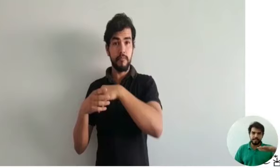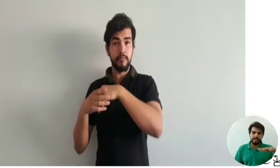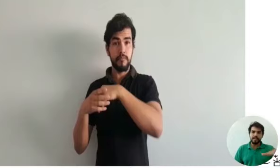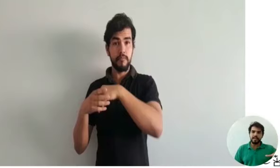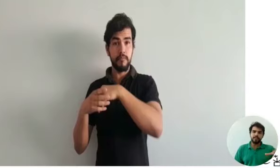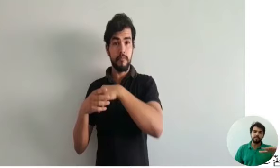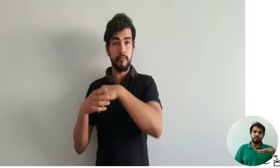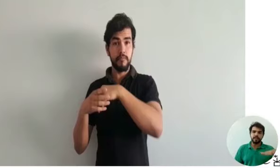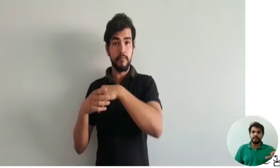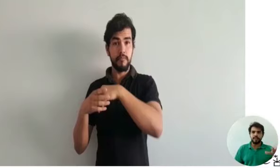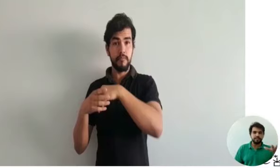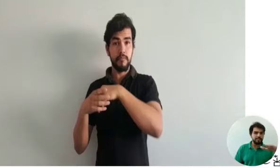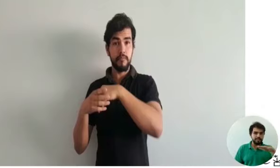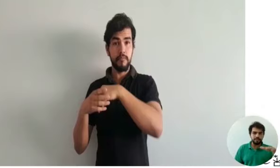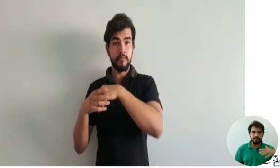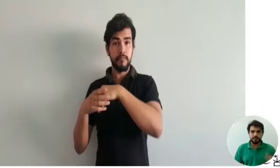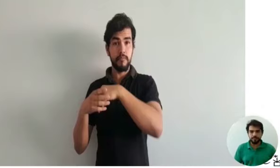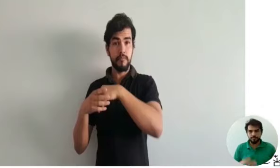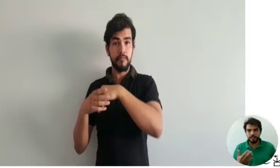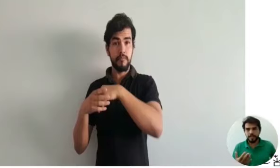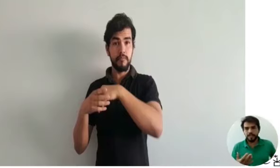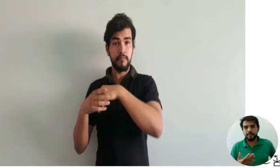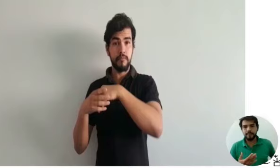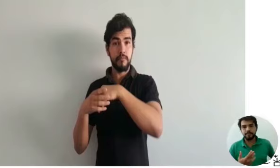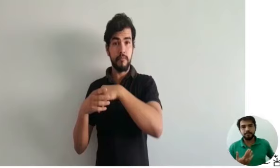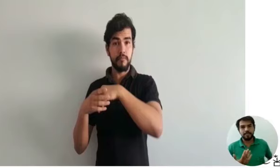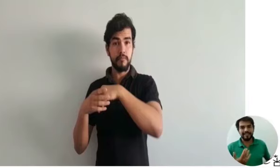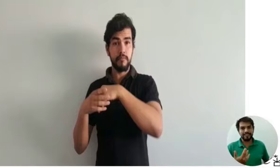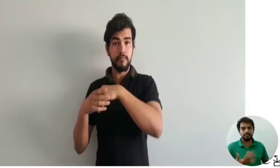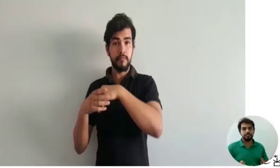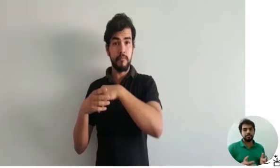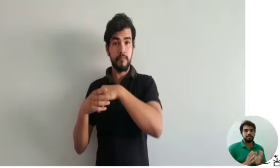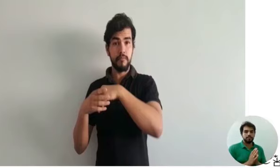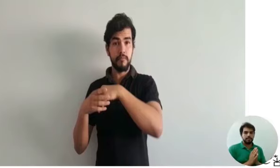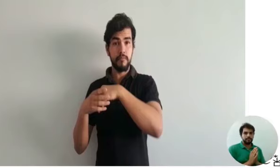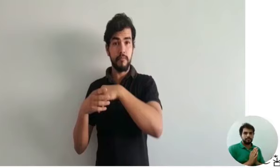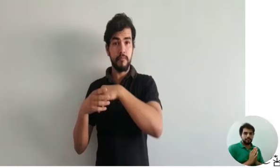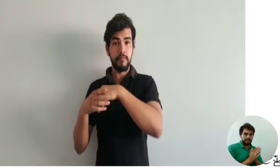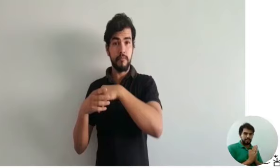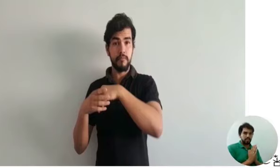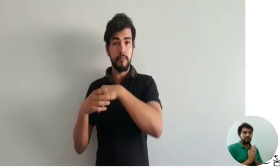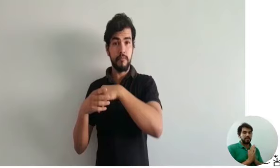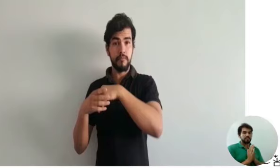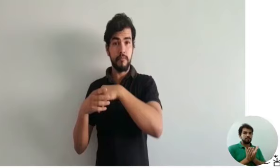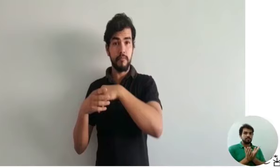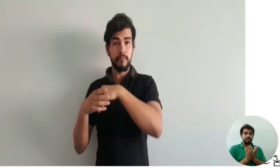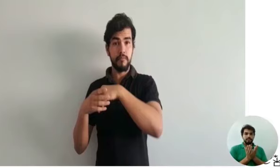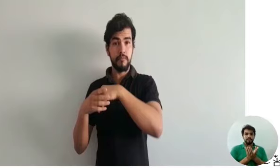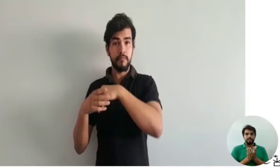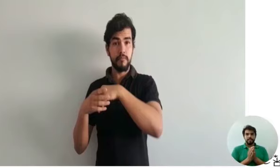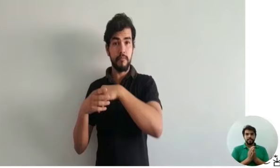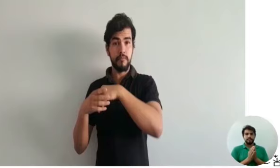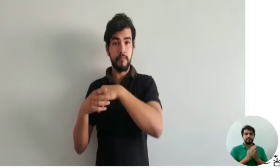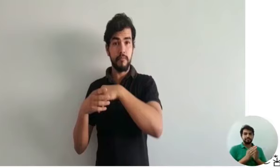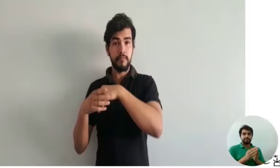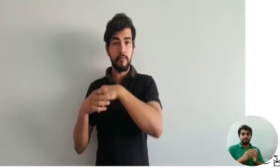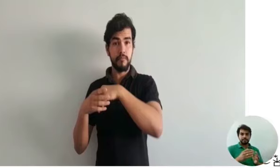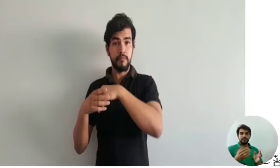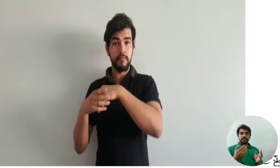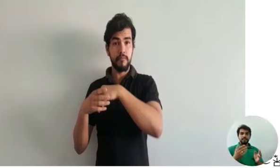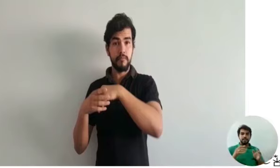assim já é este local, esses indivíduos, depende do que está sendo dito anteriormente. Como ele falou nesse